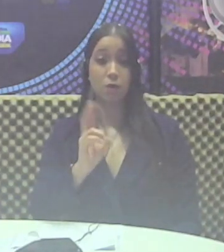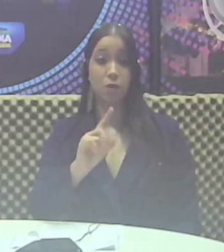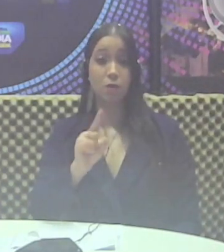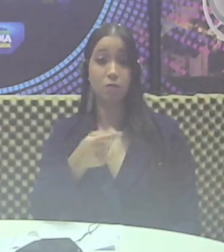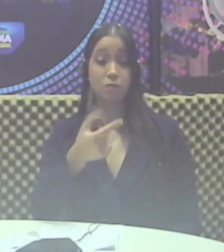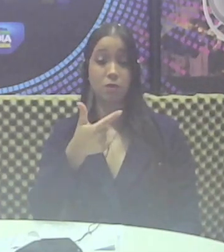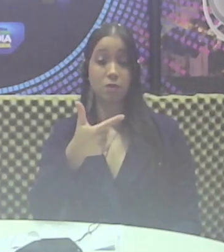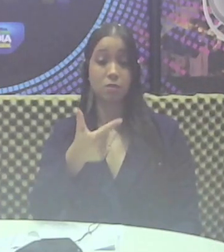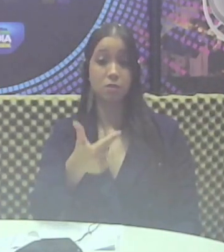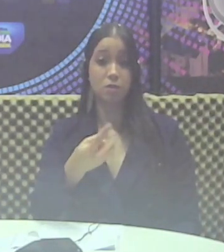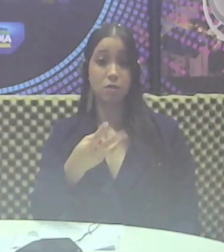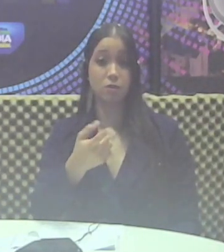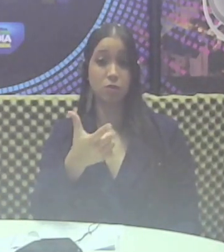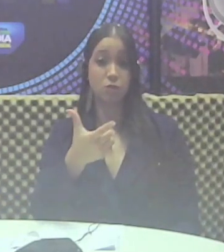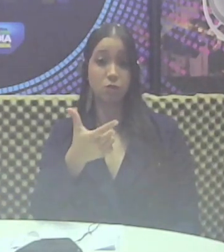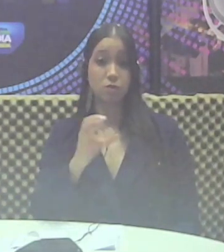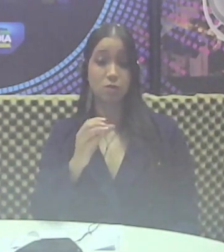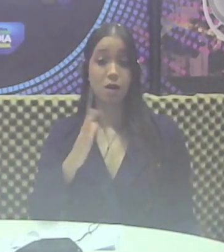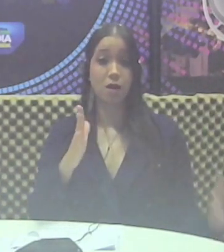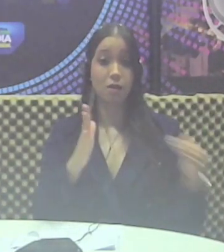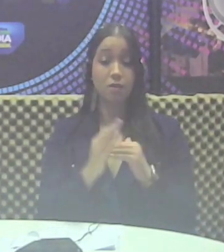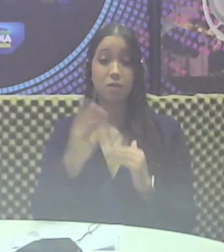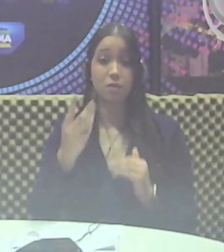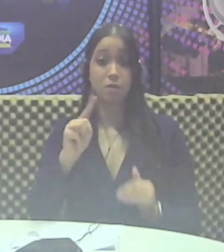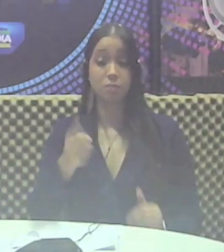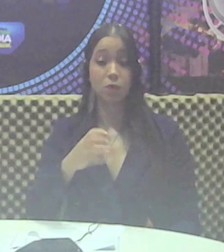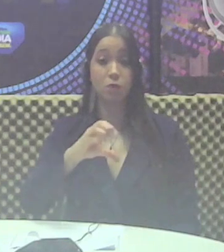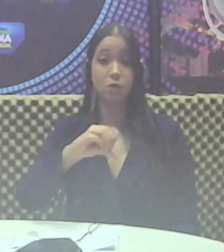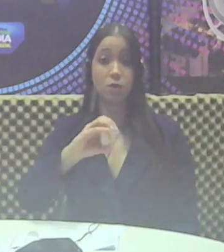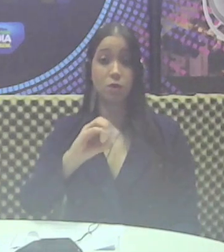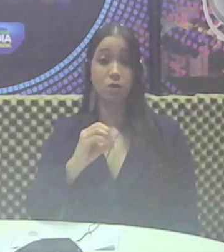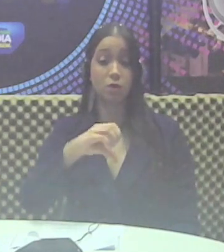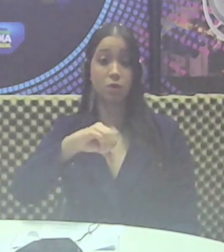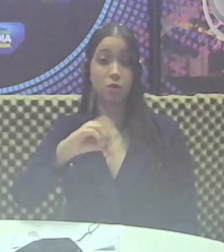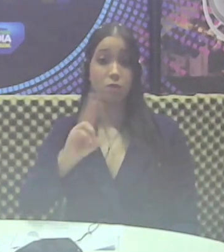R$ 1.470,32 a R$